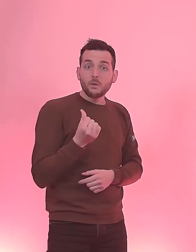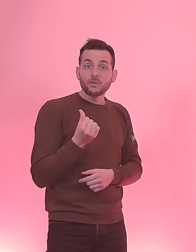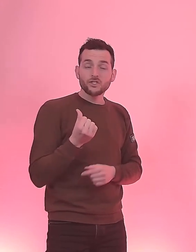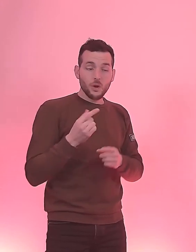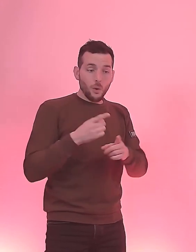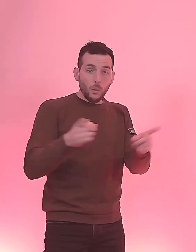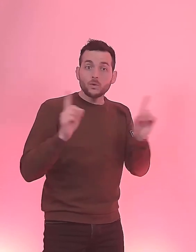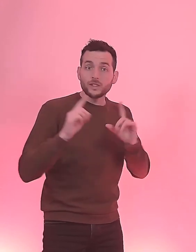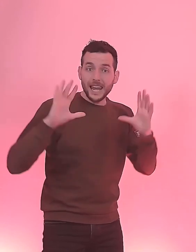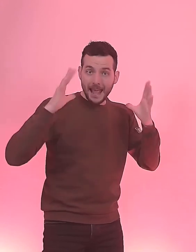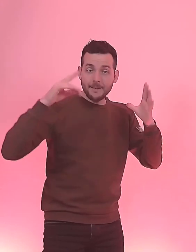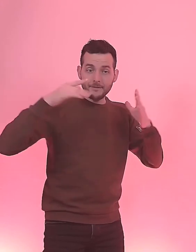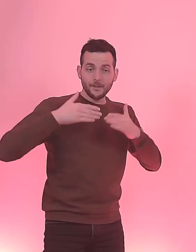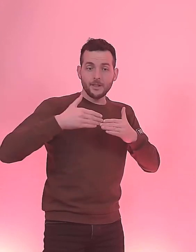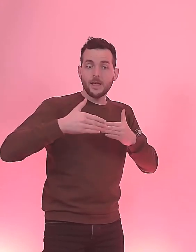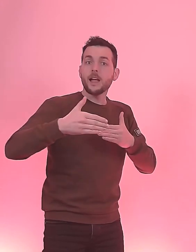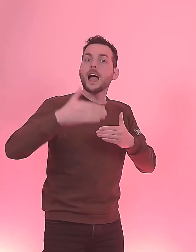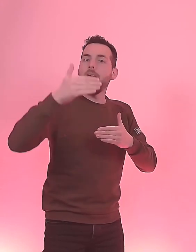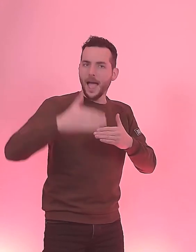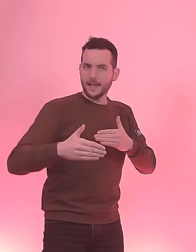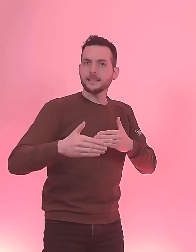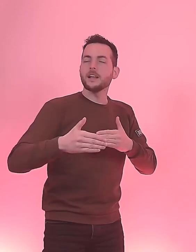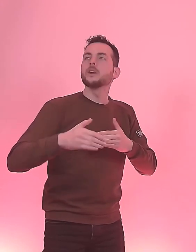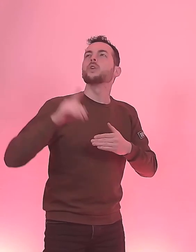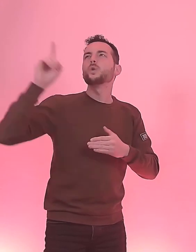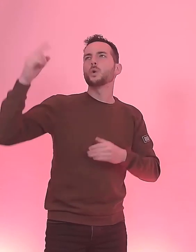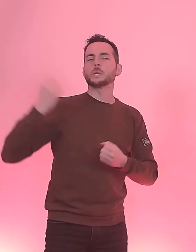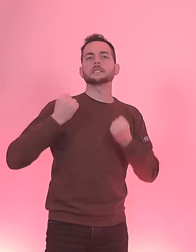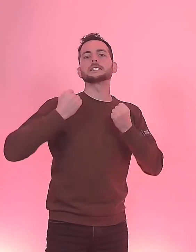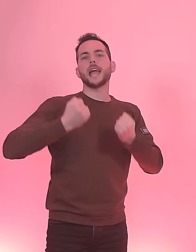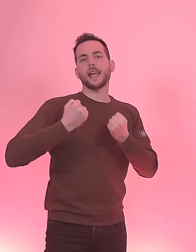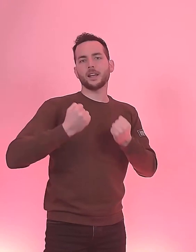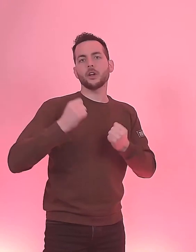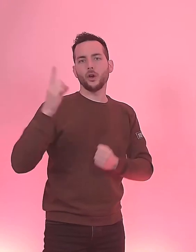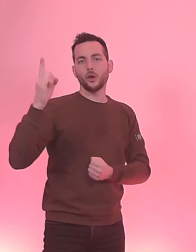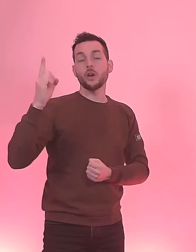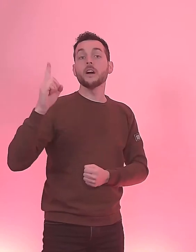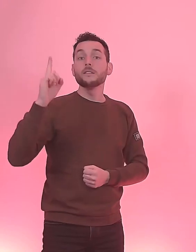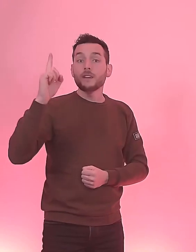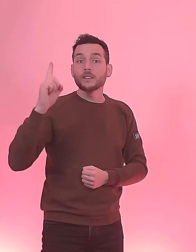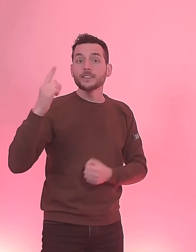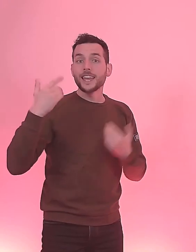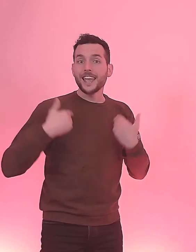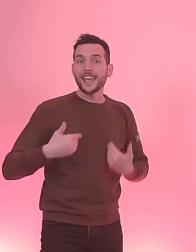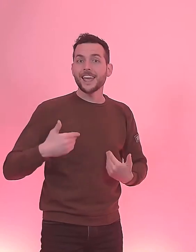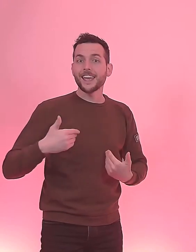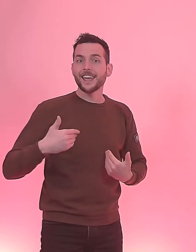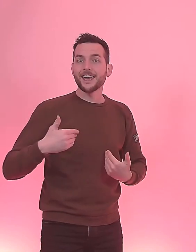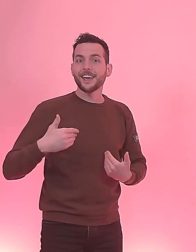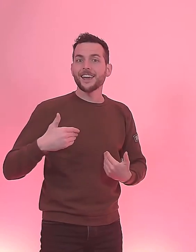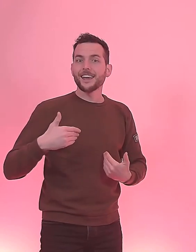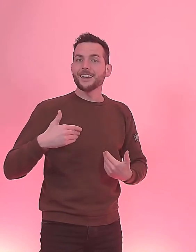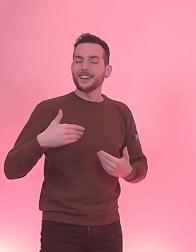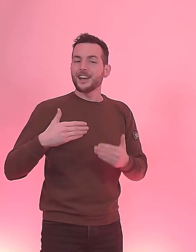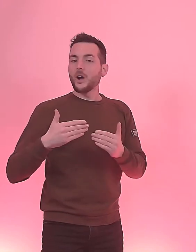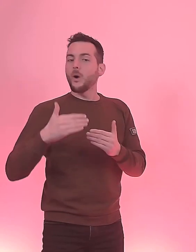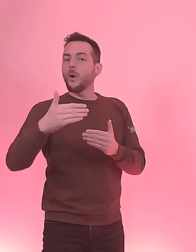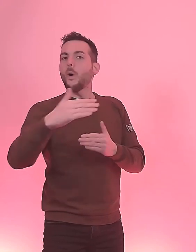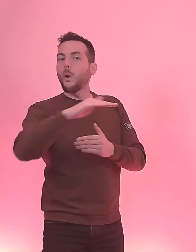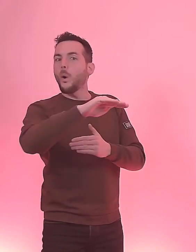hier ten einde loopt u bent sterker dan de heer ook dagen gloort er hoop aan de